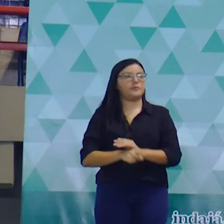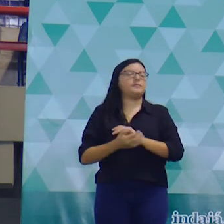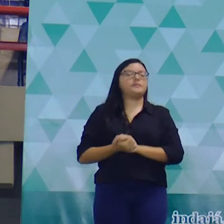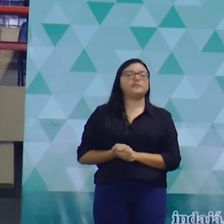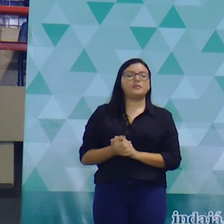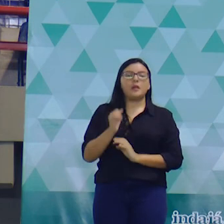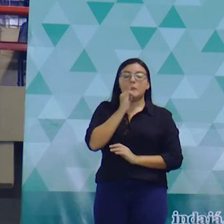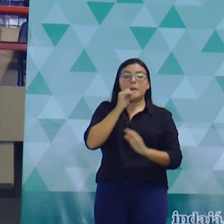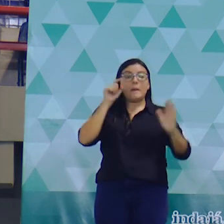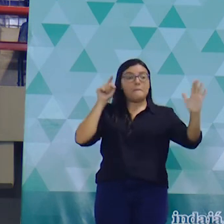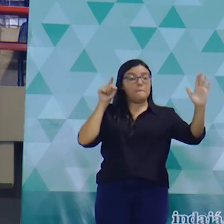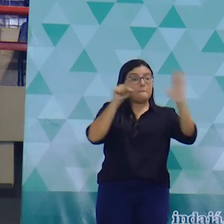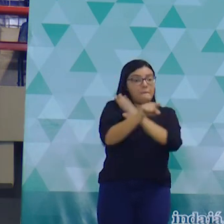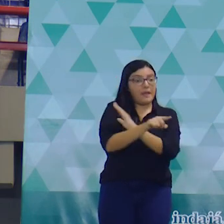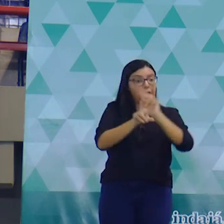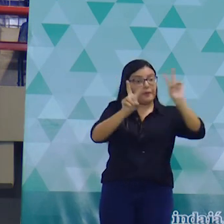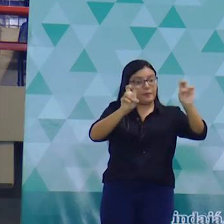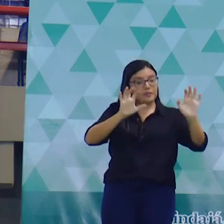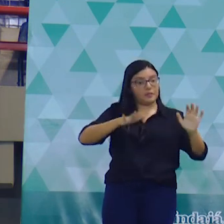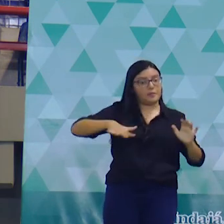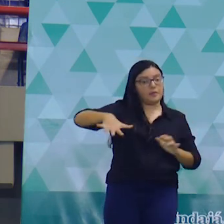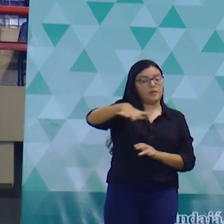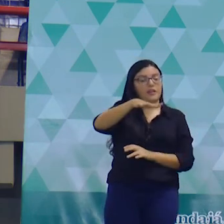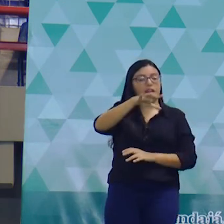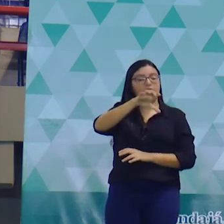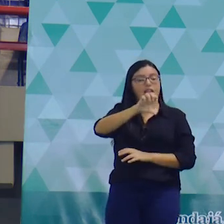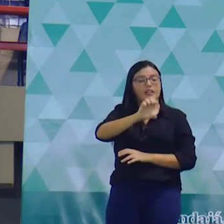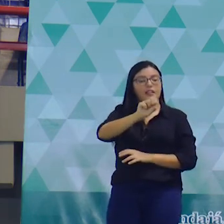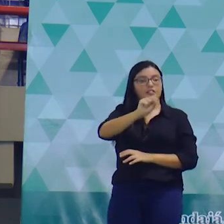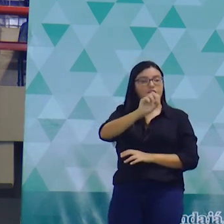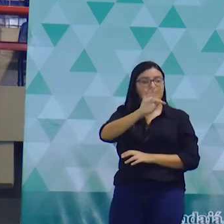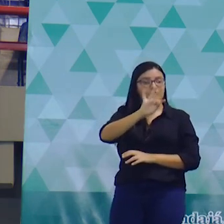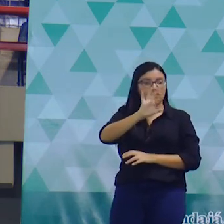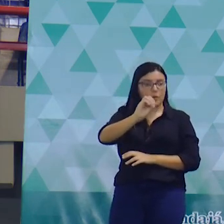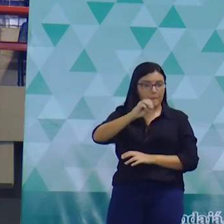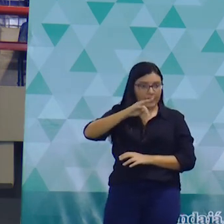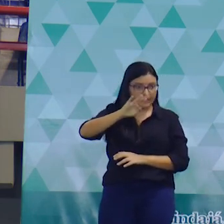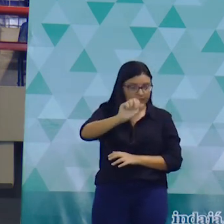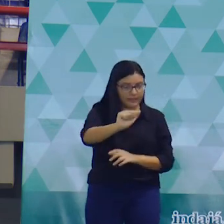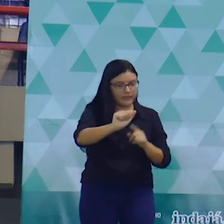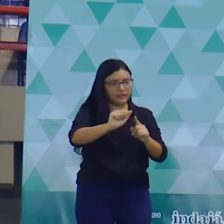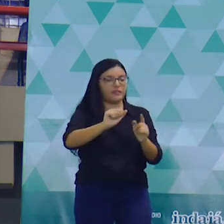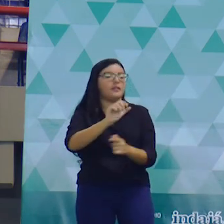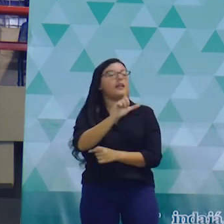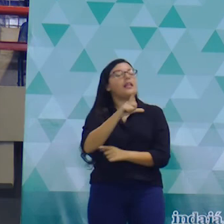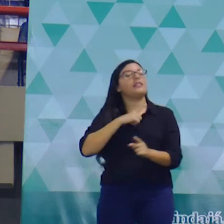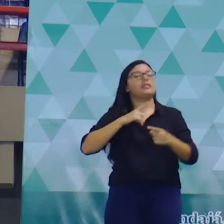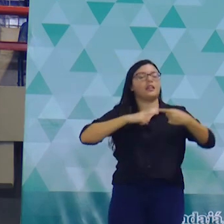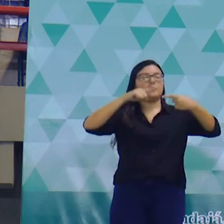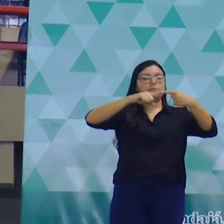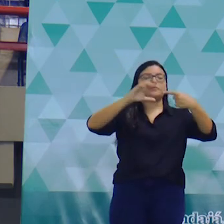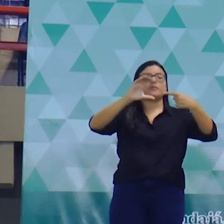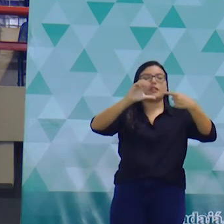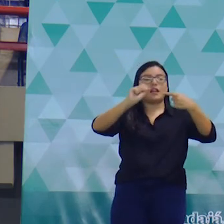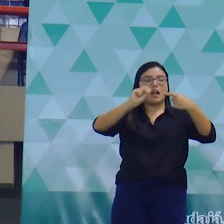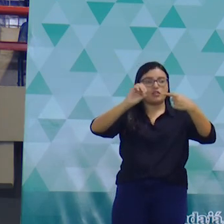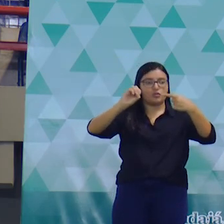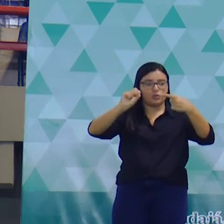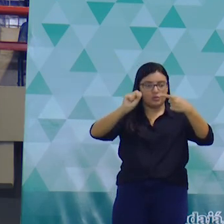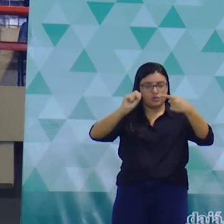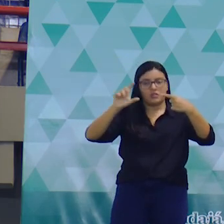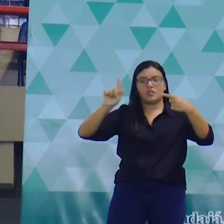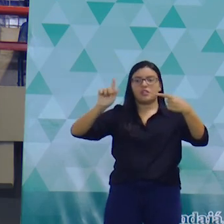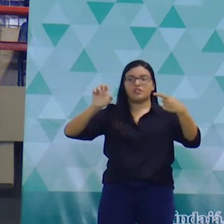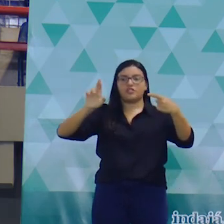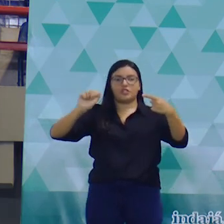Questões de estequiometria dividem-se em 2 casos. Casos gerais, casos especiais. O que é um